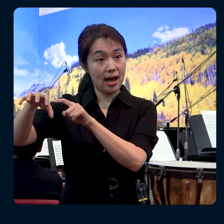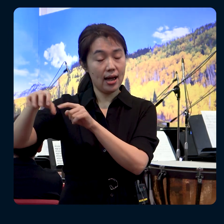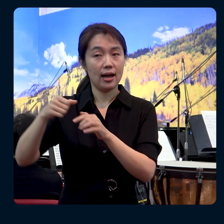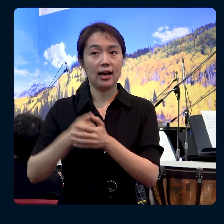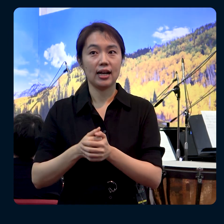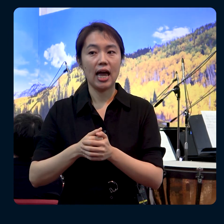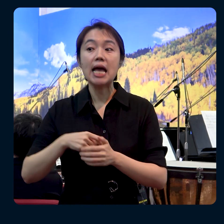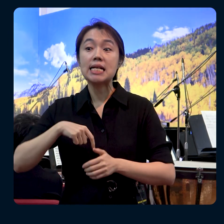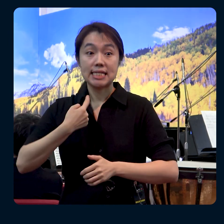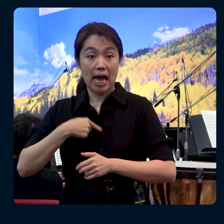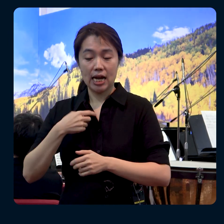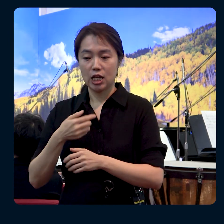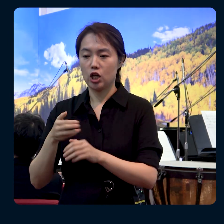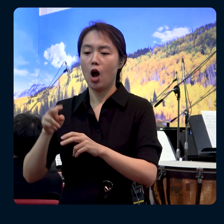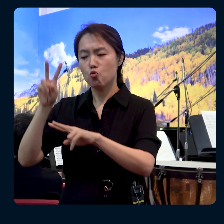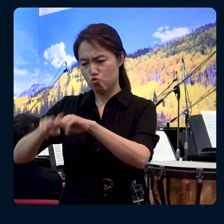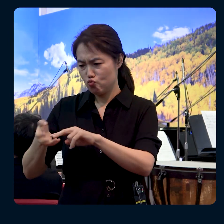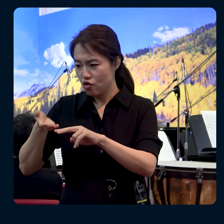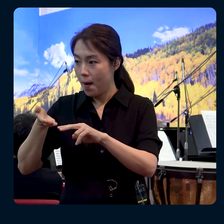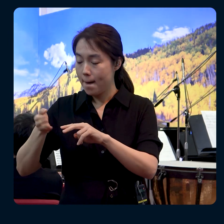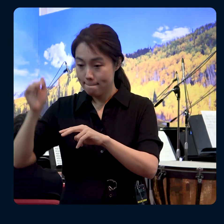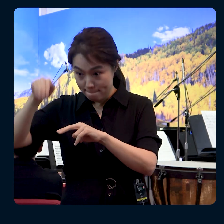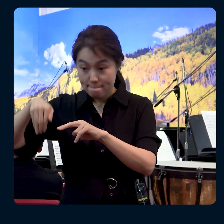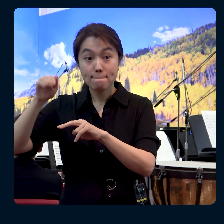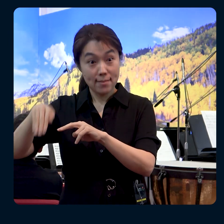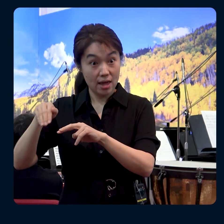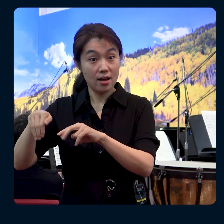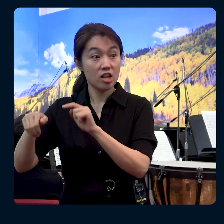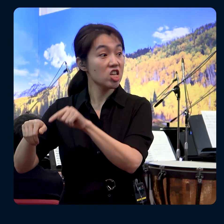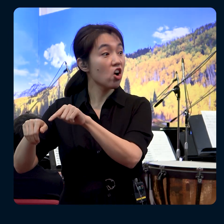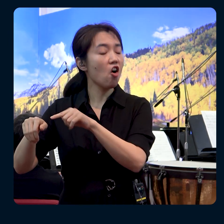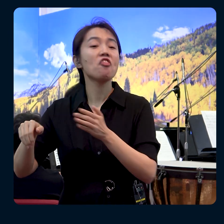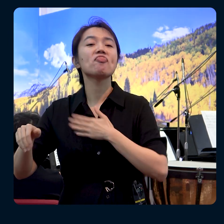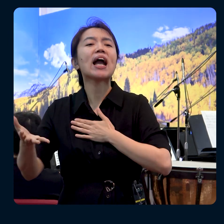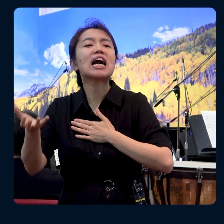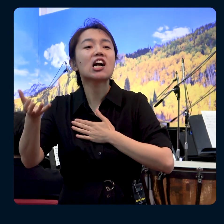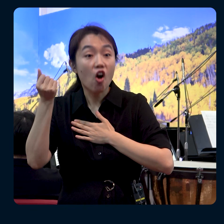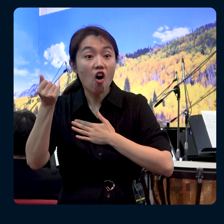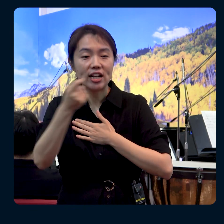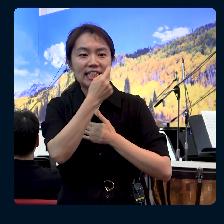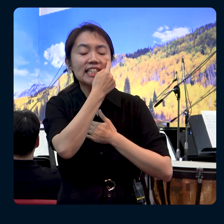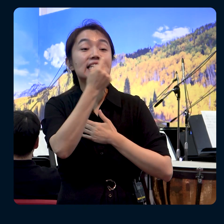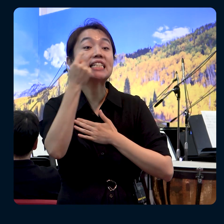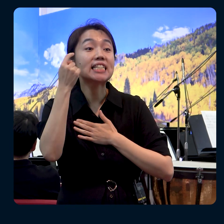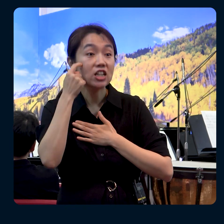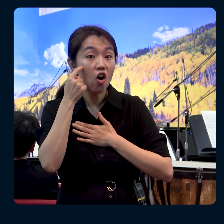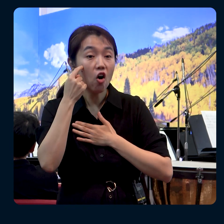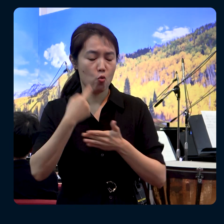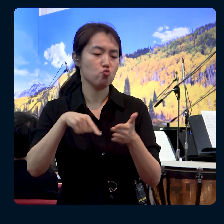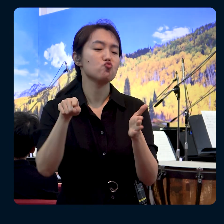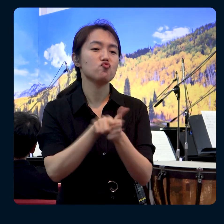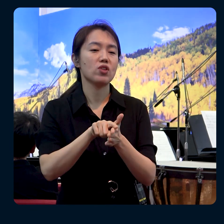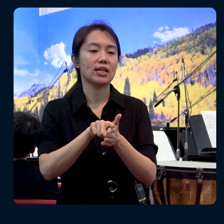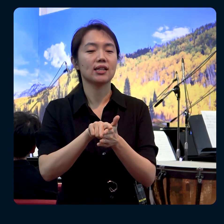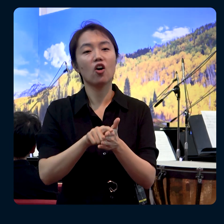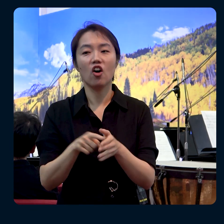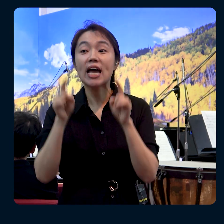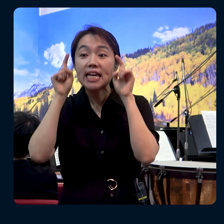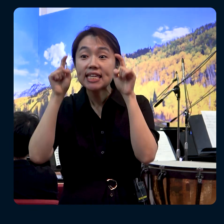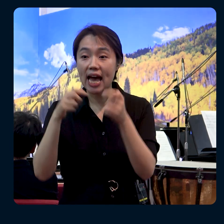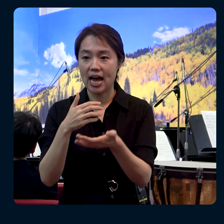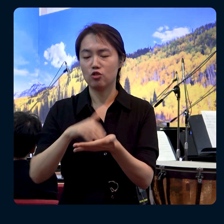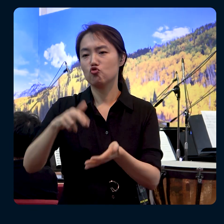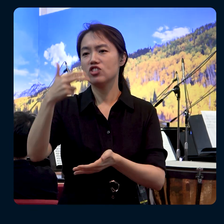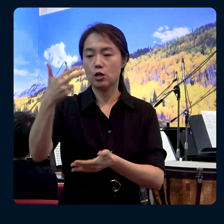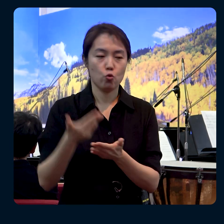자기가 우물을 팠는데 이 우물은 내가 판 거라는 그 증거로 주는 것이다. 즉, 다른